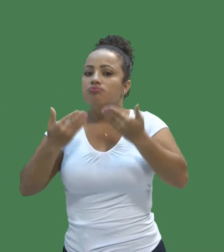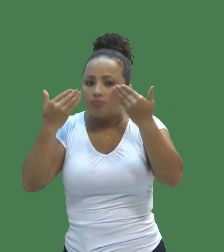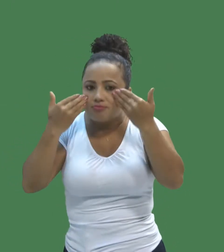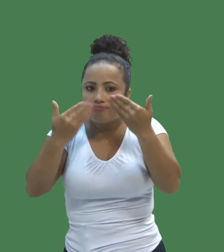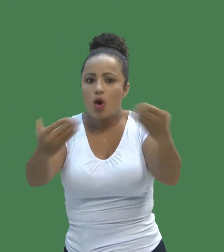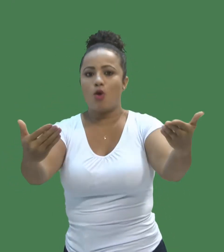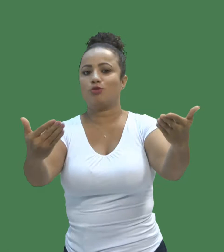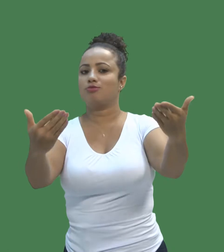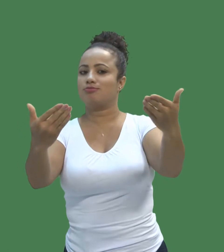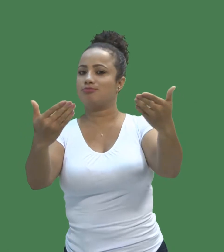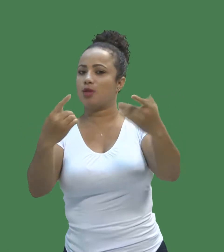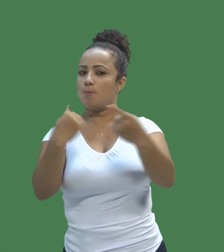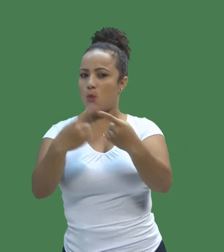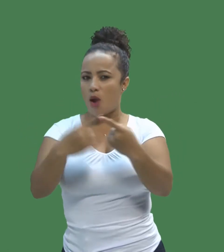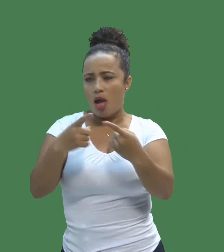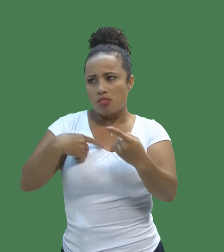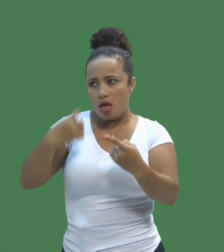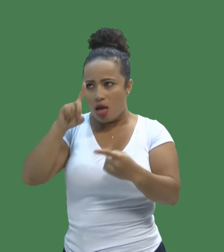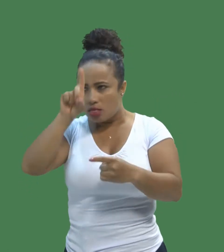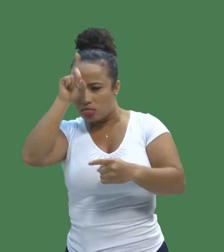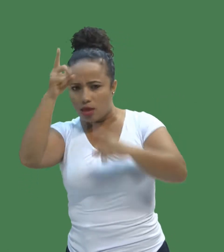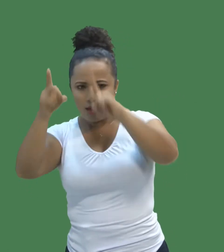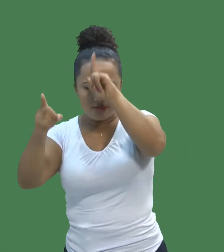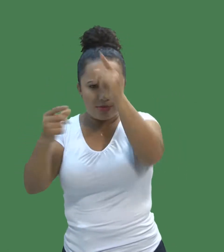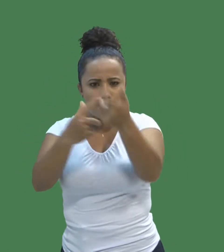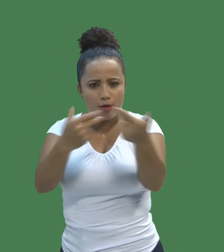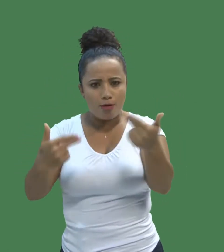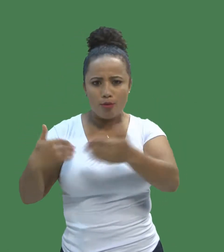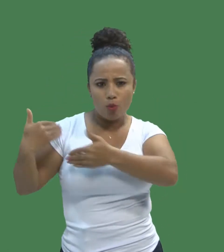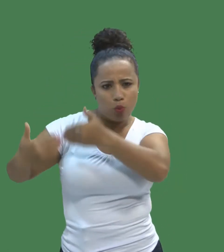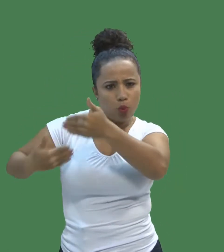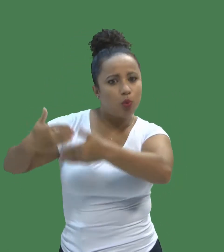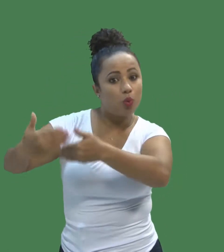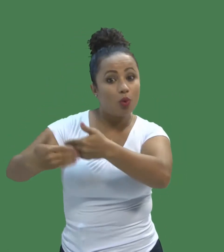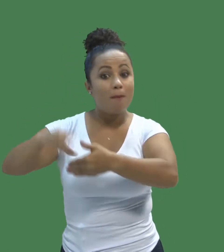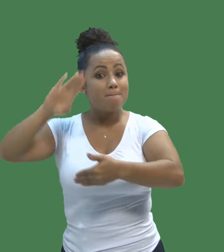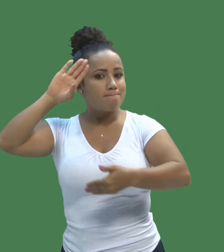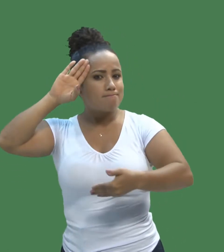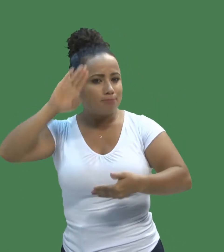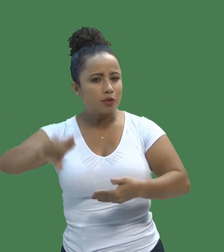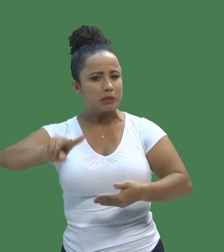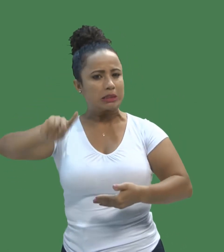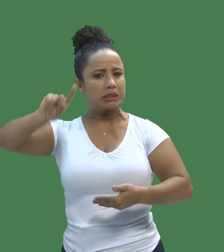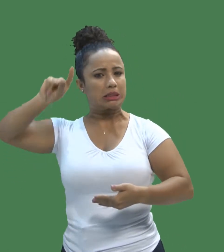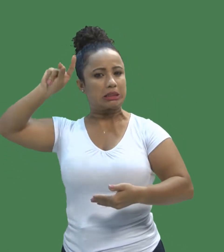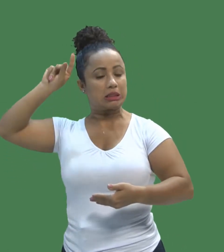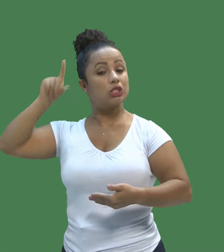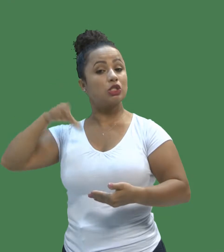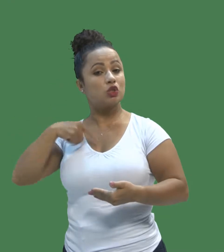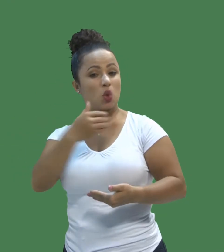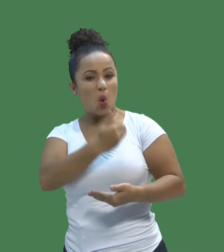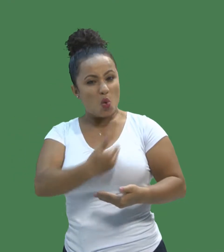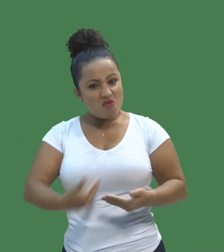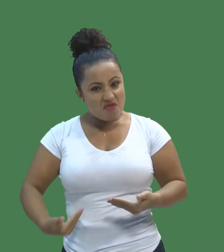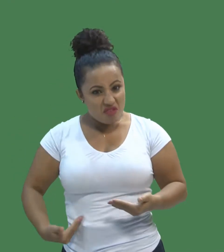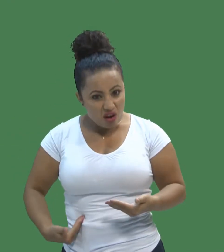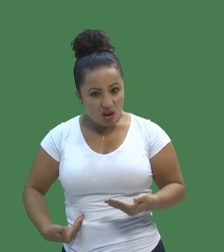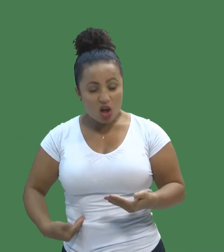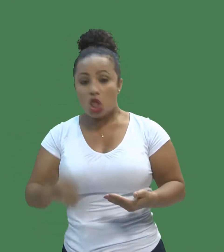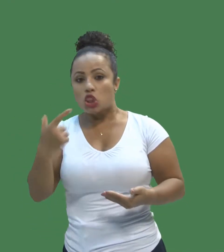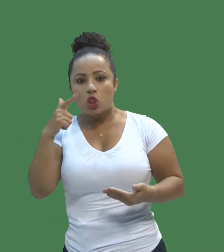principalmente em períodos de governos descomprometidos com o bem-estar social da grande